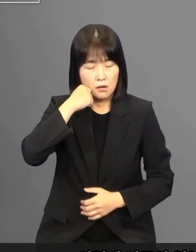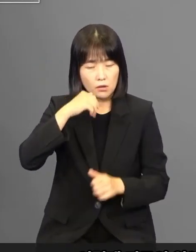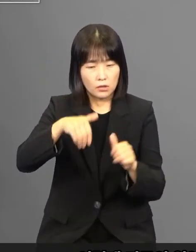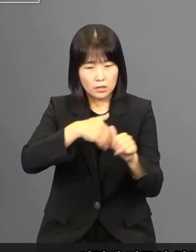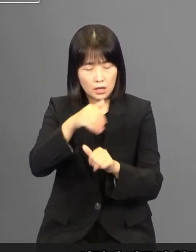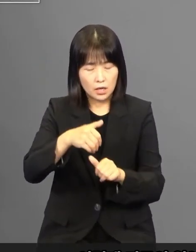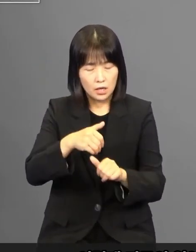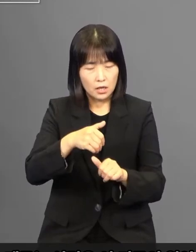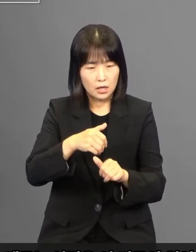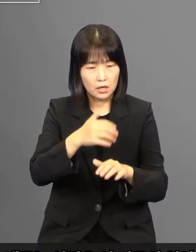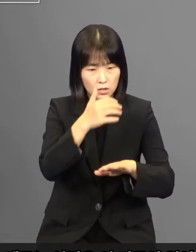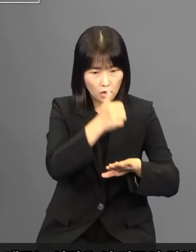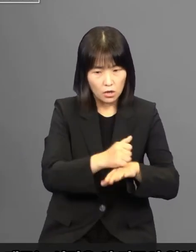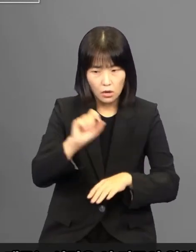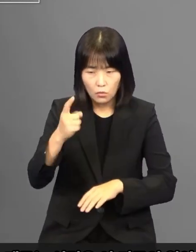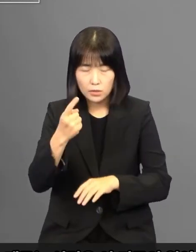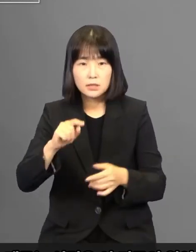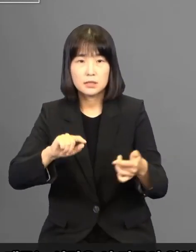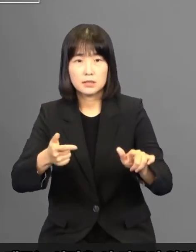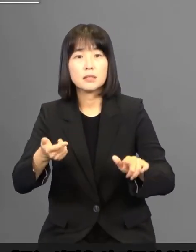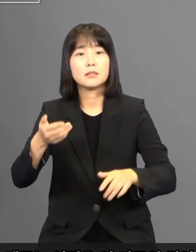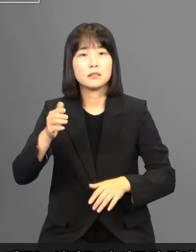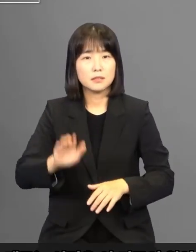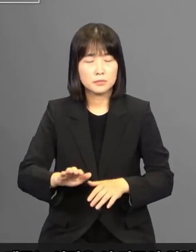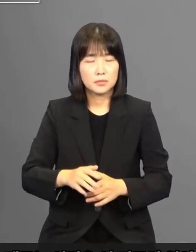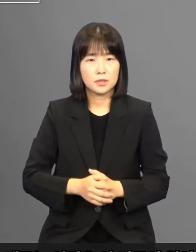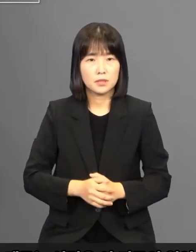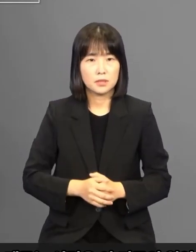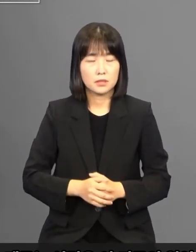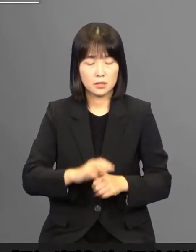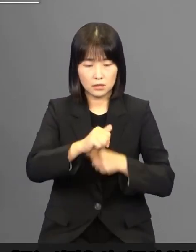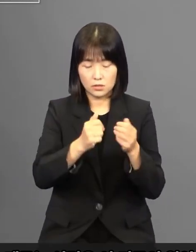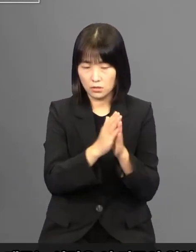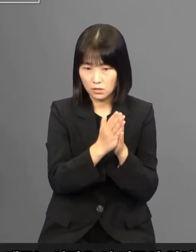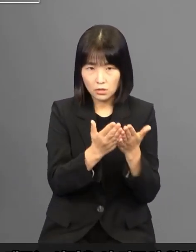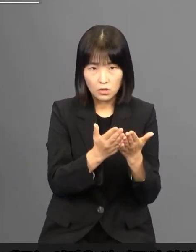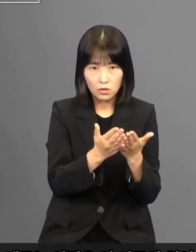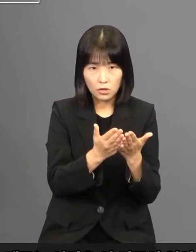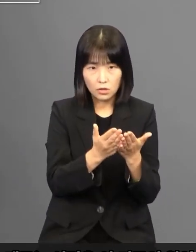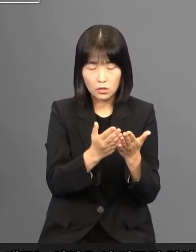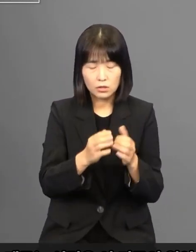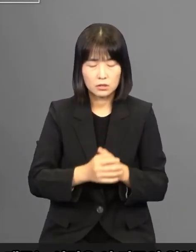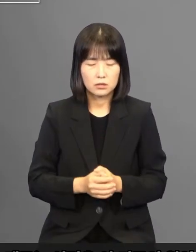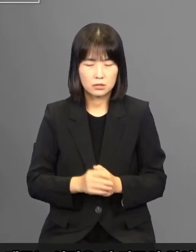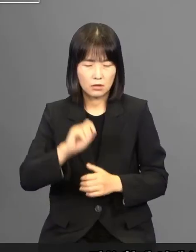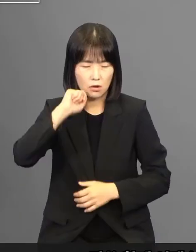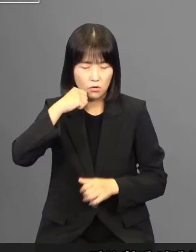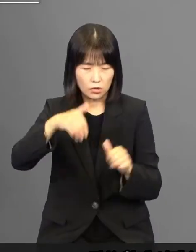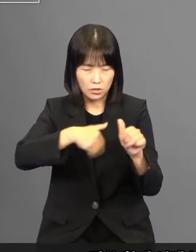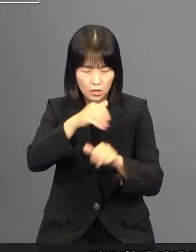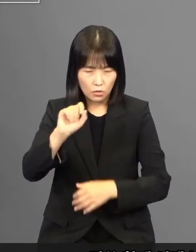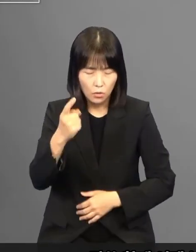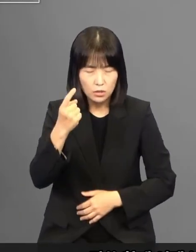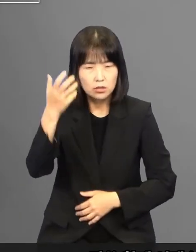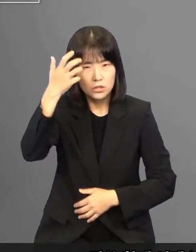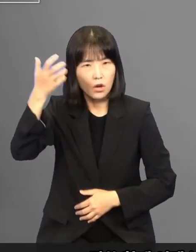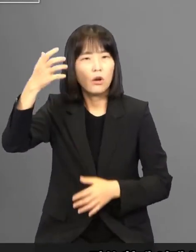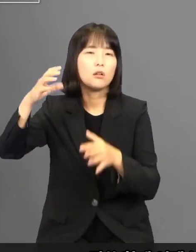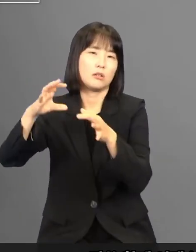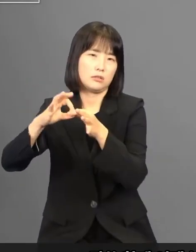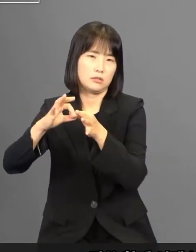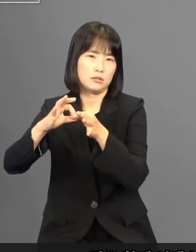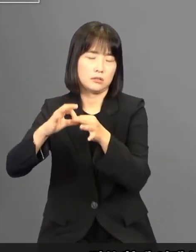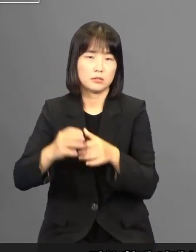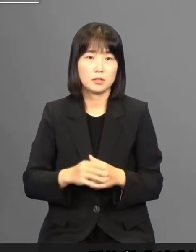다르게 되지만 때로는 성경은 이 기근의 원인이 영적인 데 있다는 것을 보여줍니다. 말씀 함께 어제 본문